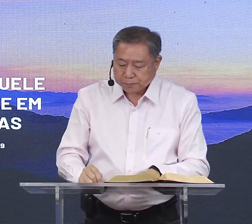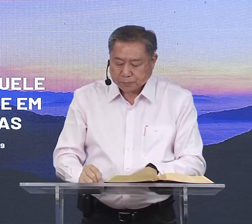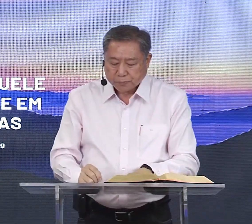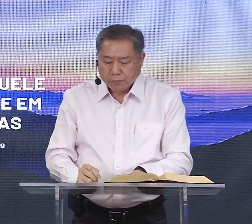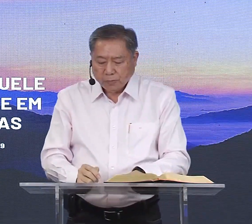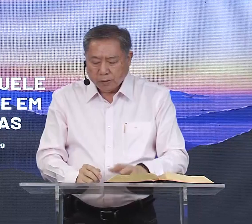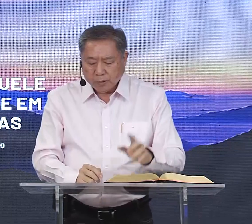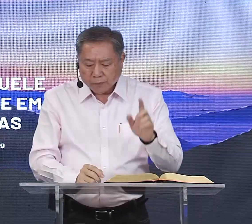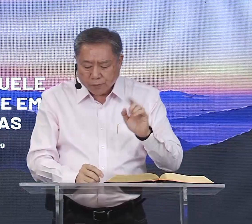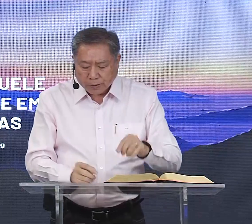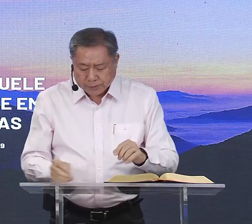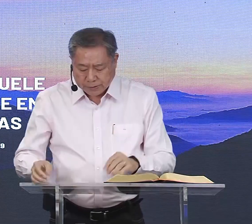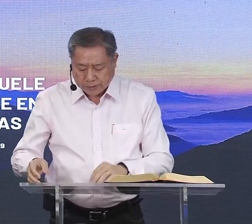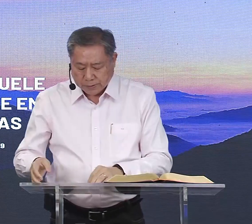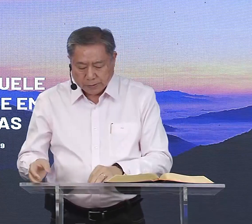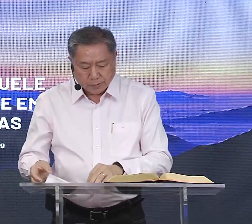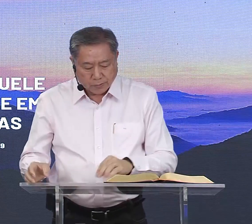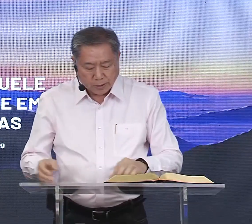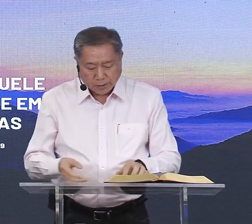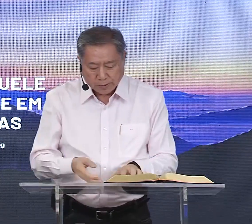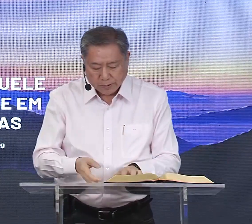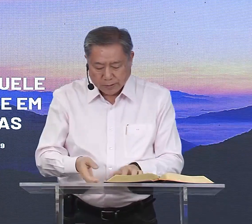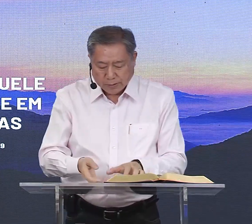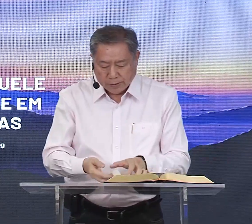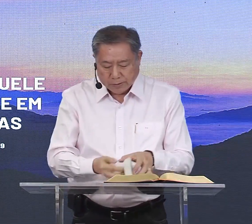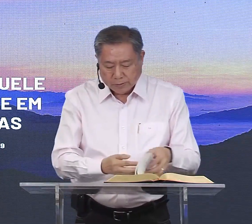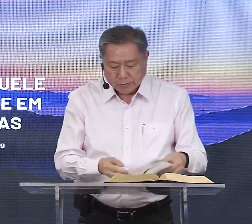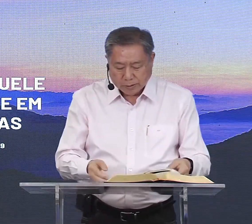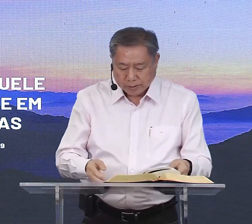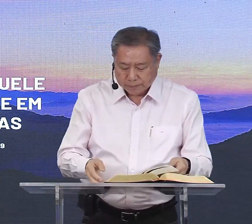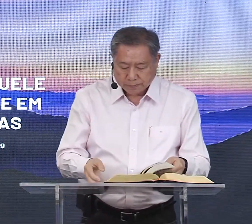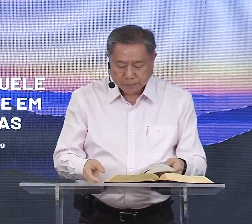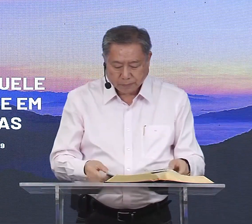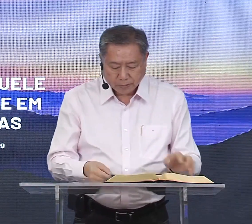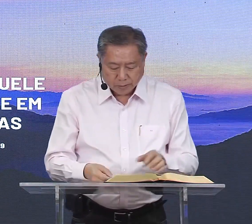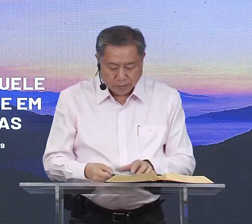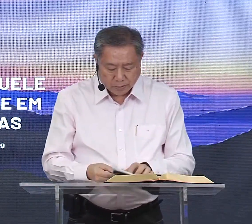vou fazer